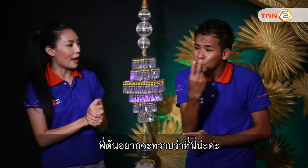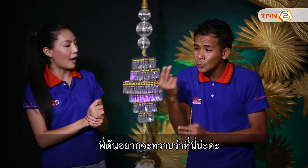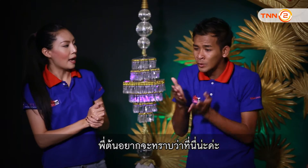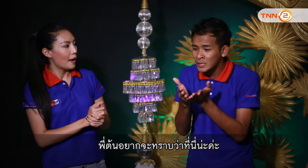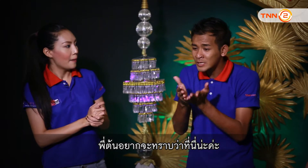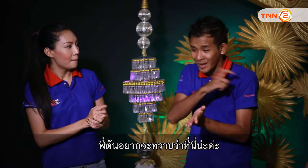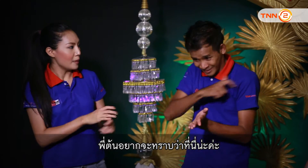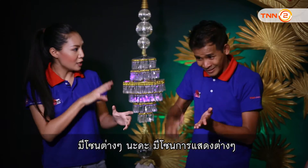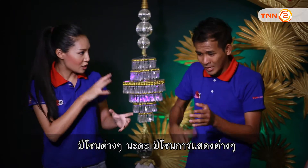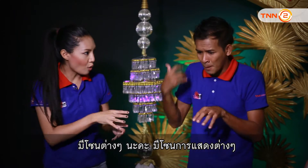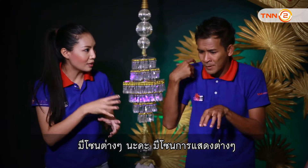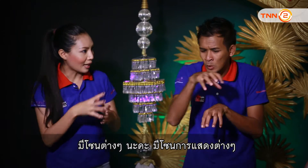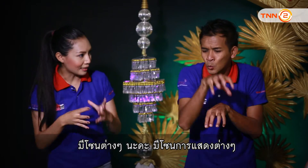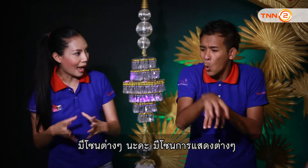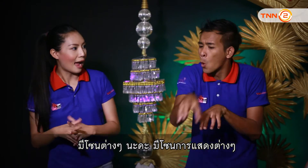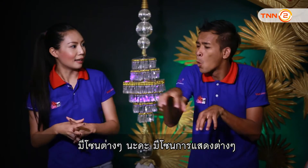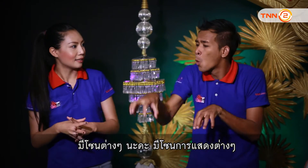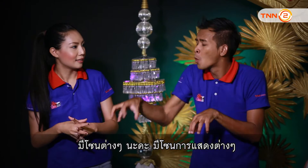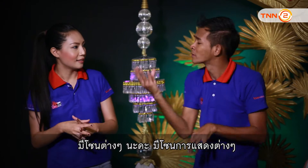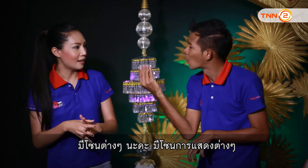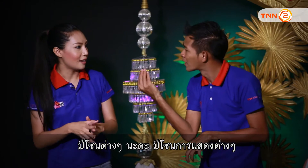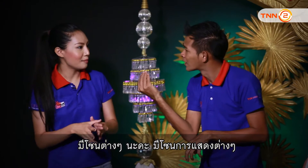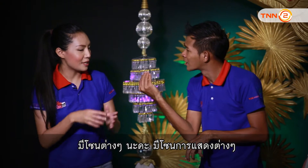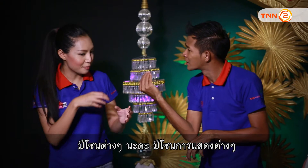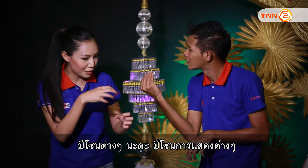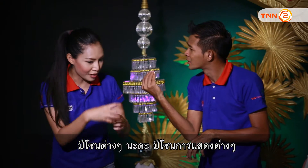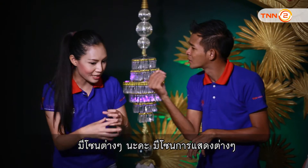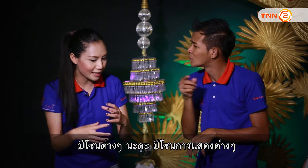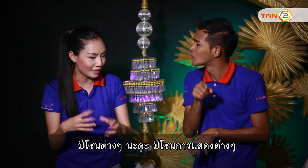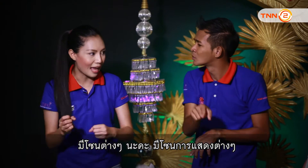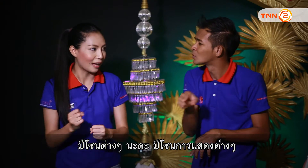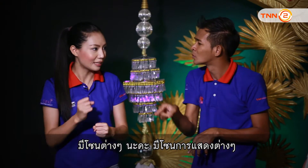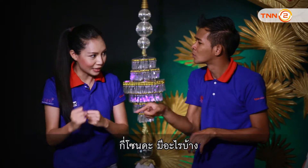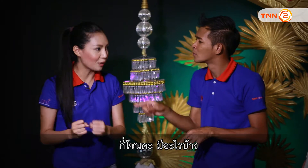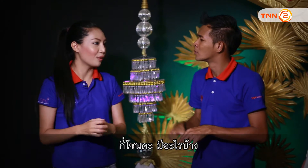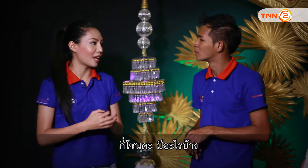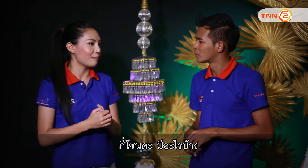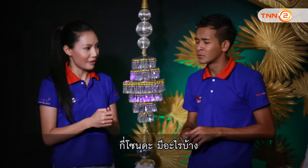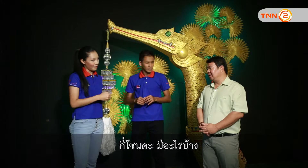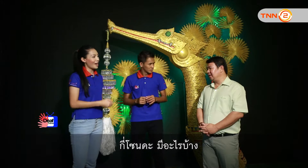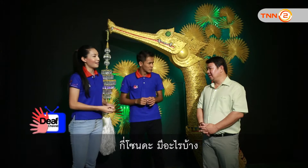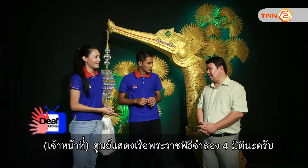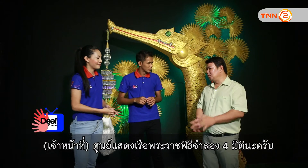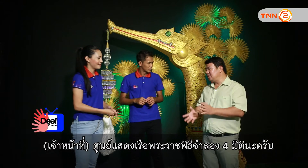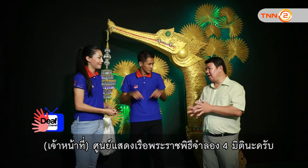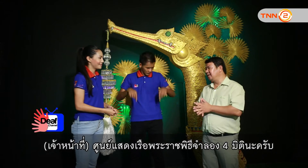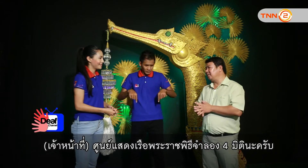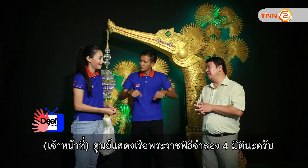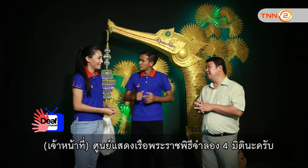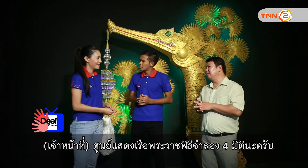คะมีโซนต่างๆนะมีโซนการแสดงต่างๆกี่โซนคะมีอะไรบ้าง ครับศูนย์แสดงเรือพระราชพิธีจำลอง